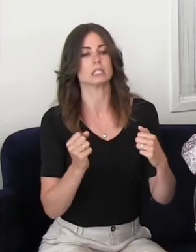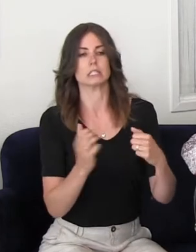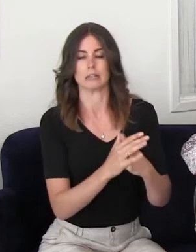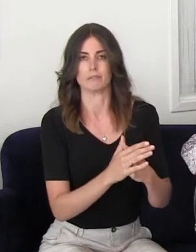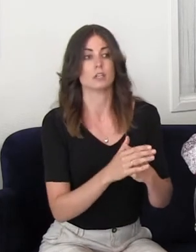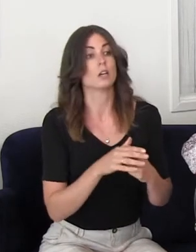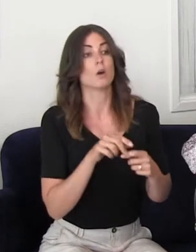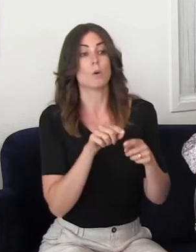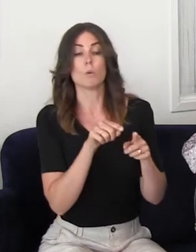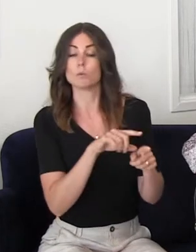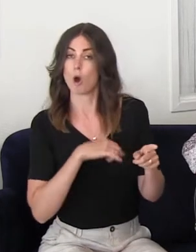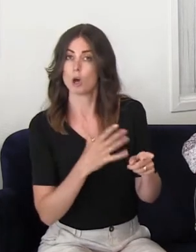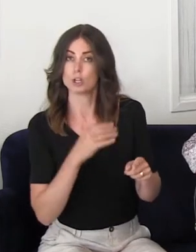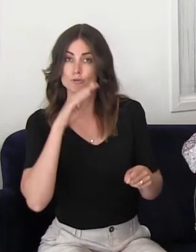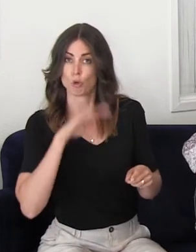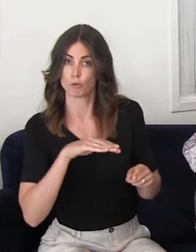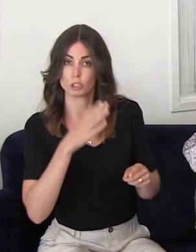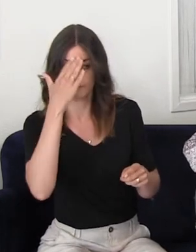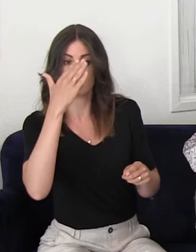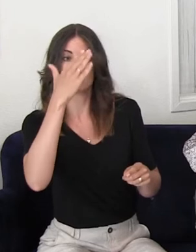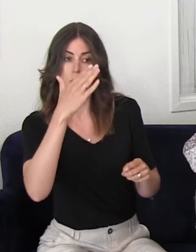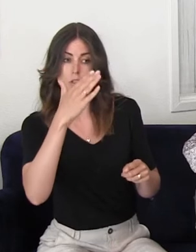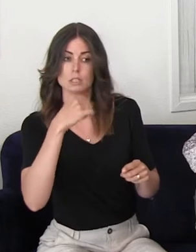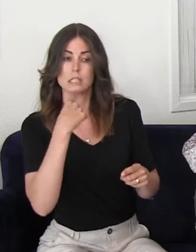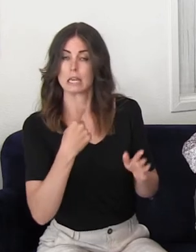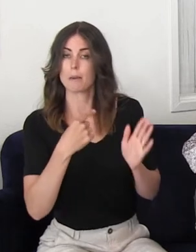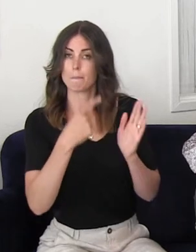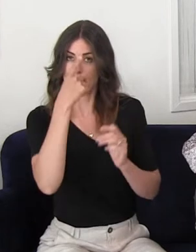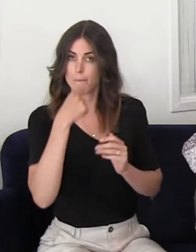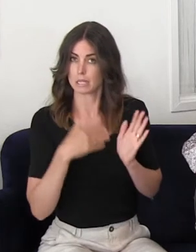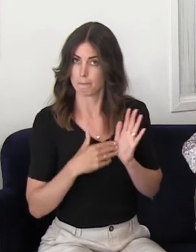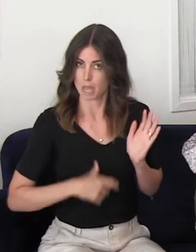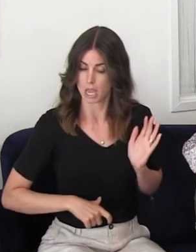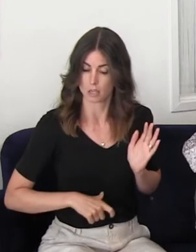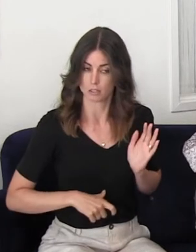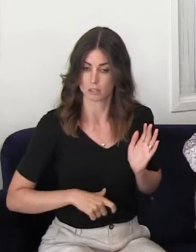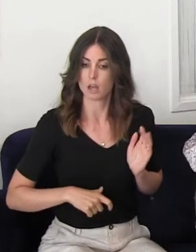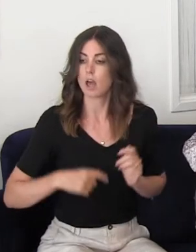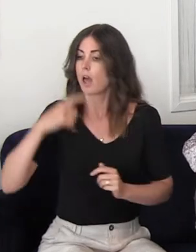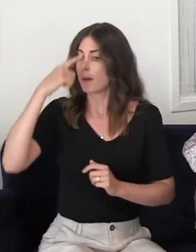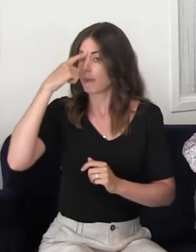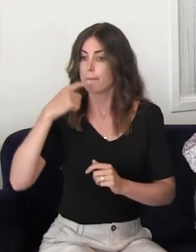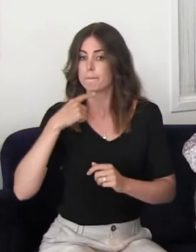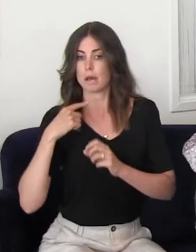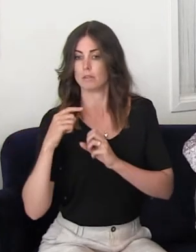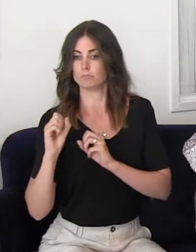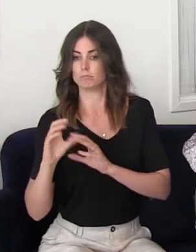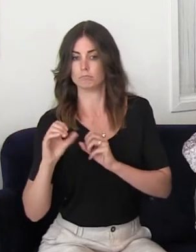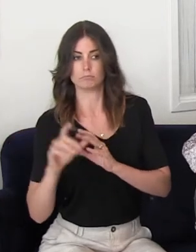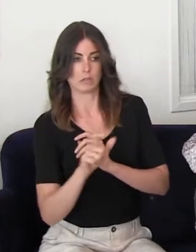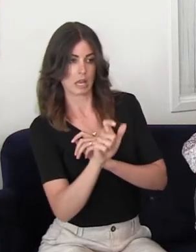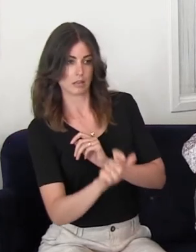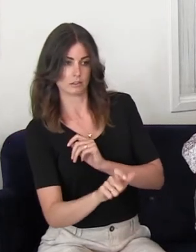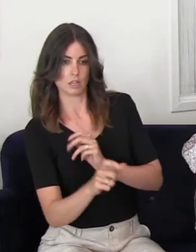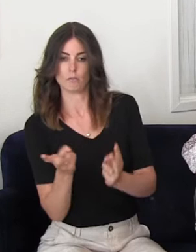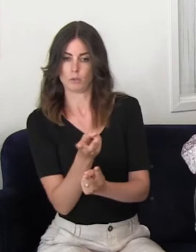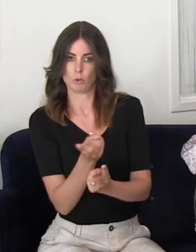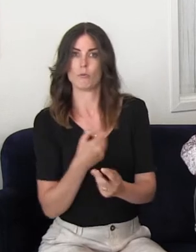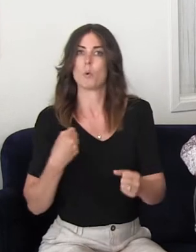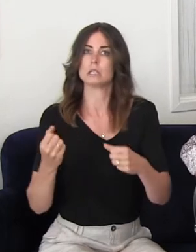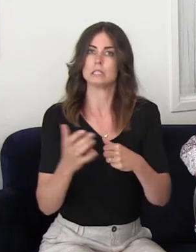har en vuxen dotter som säger far till mig. Min pappa blev förälskad innan snart de